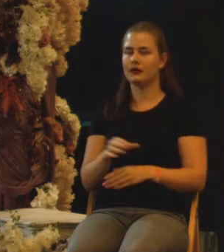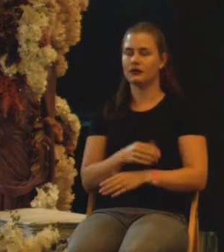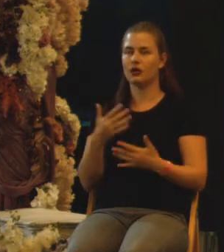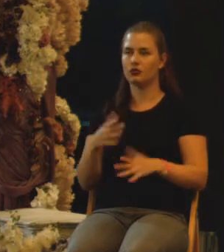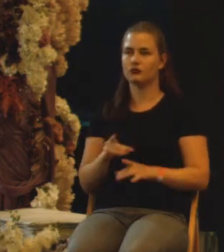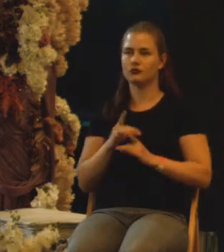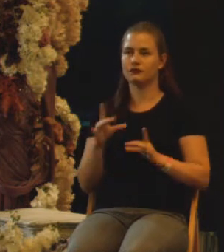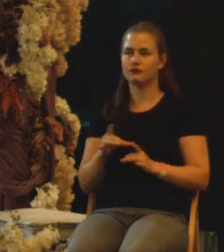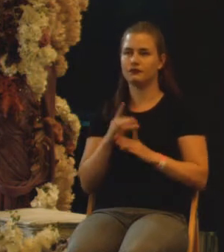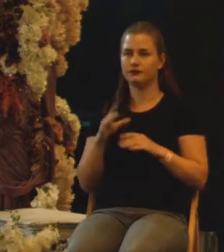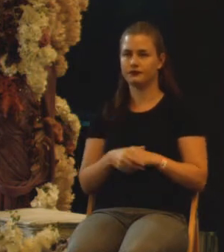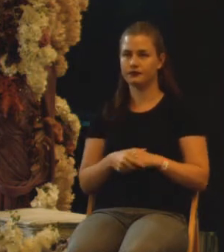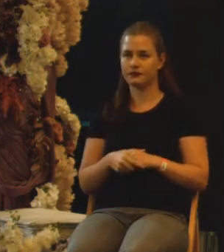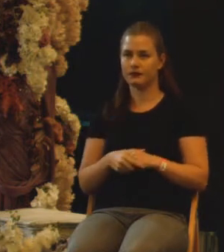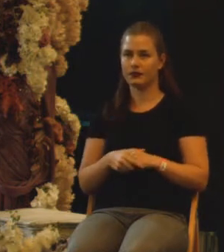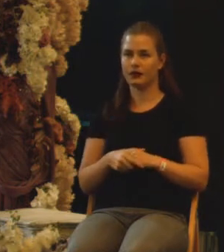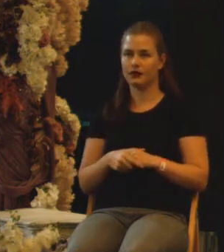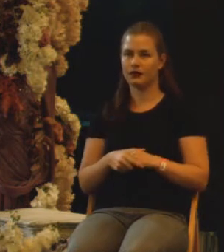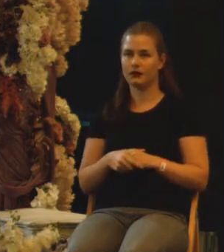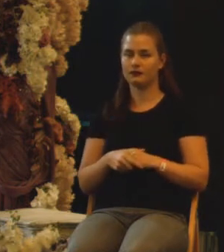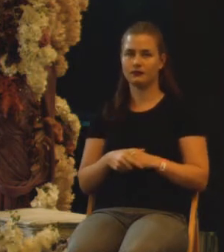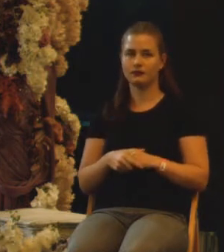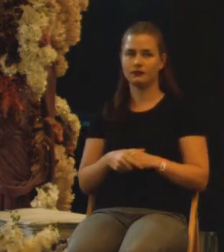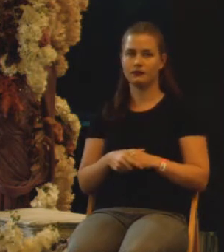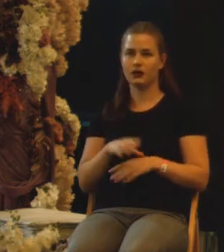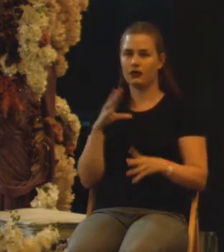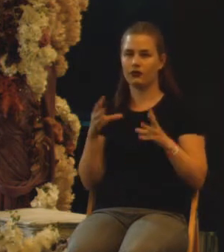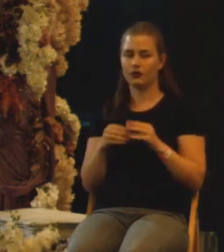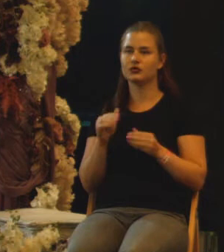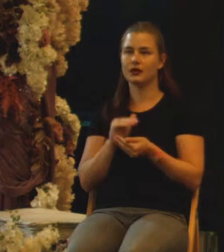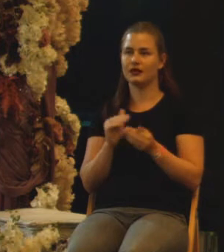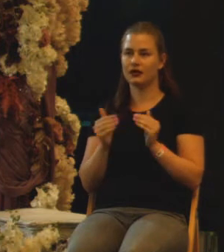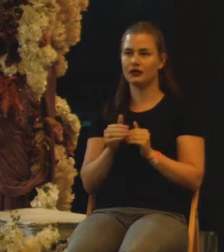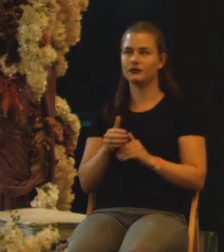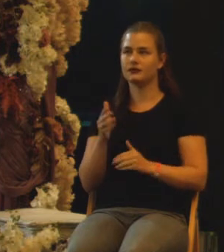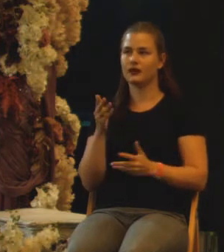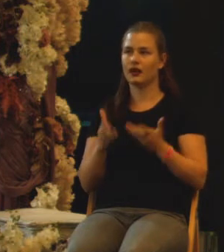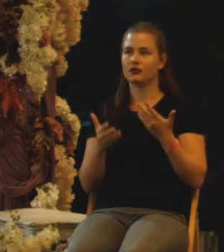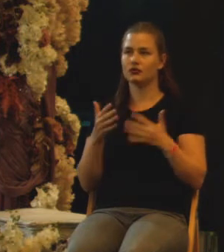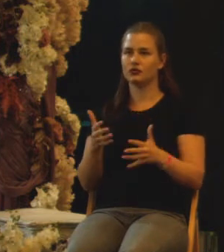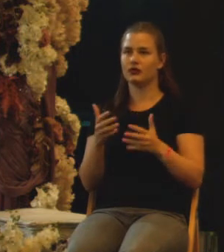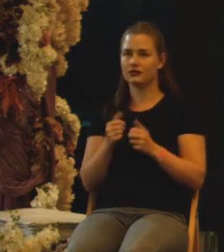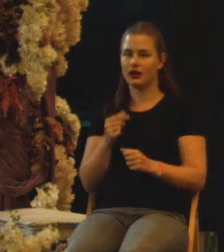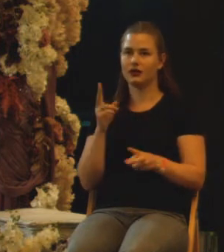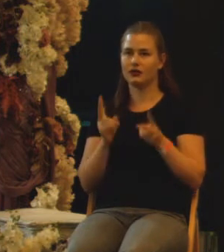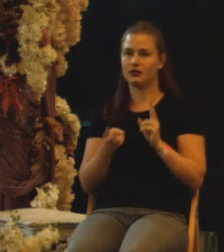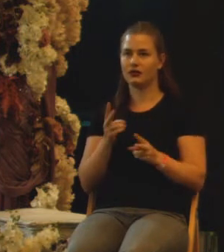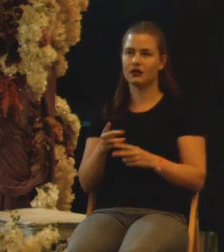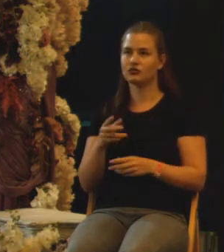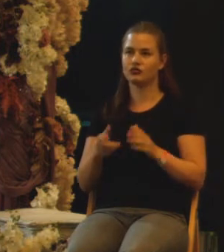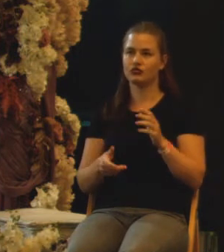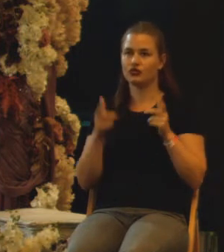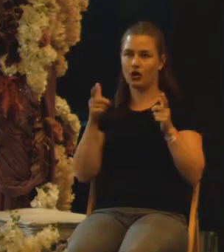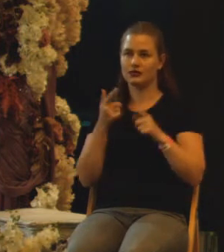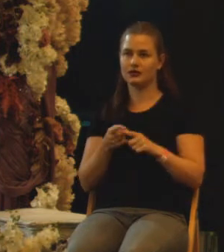пределе. Ой, господи. В общем, котлеты. Если уже мы взялись их делать, хрен с ними,